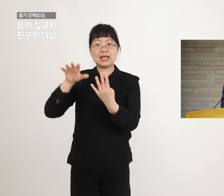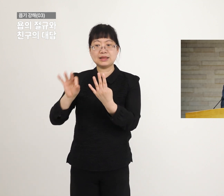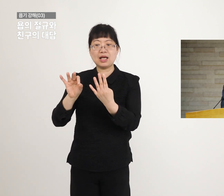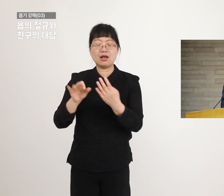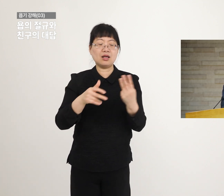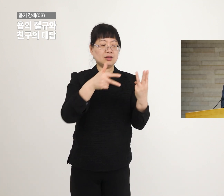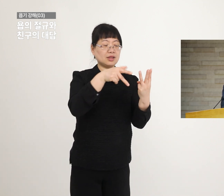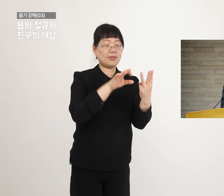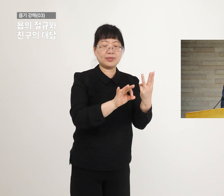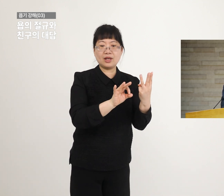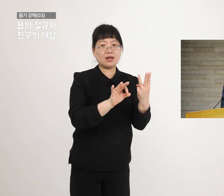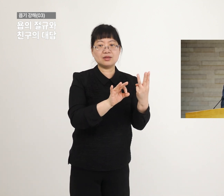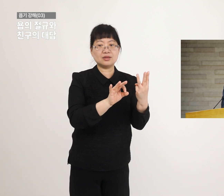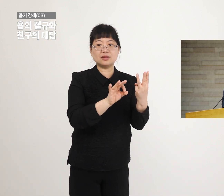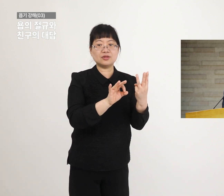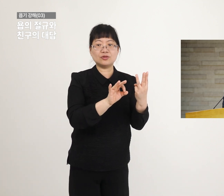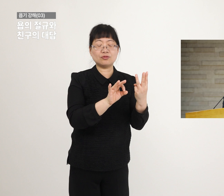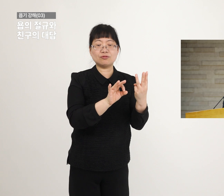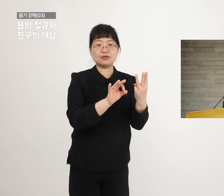3장을 건너뛰었습니다.